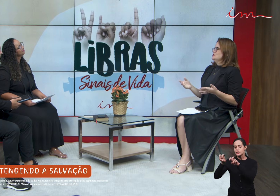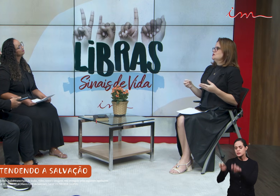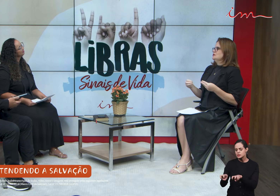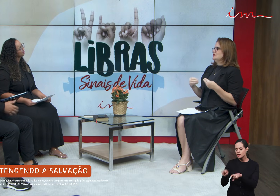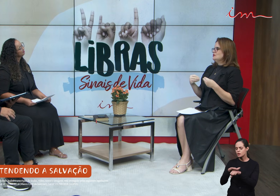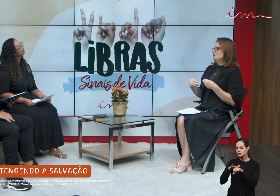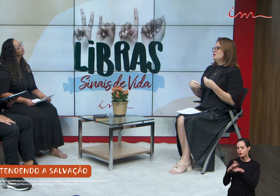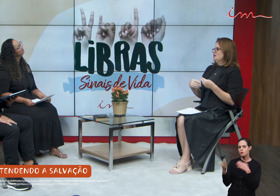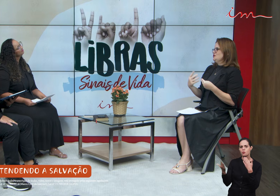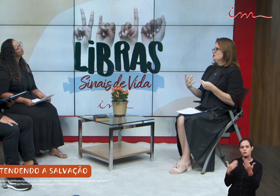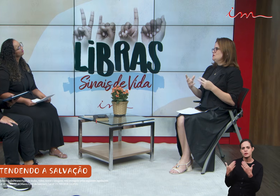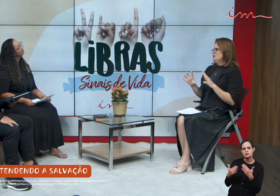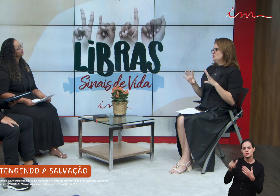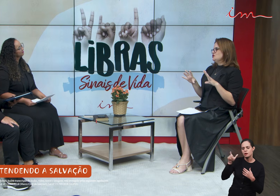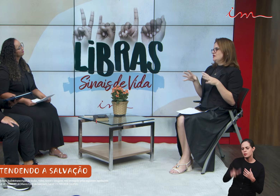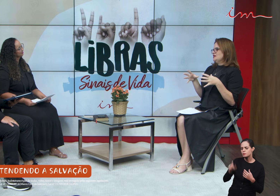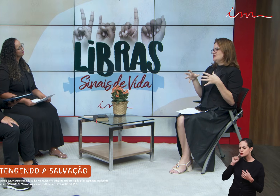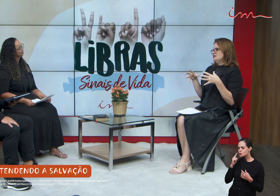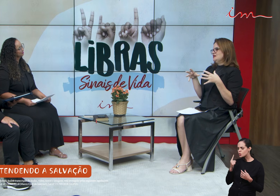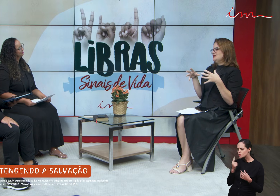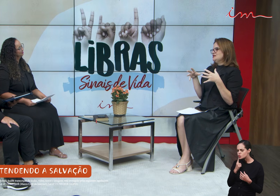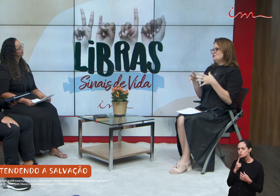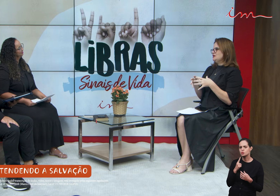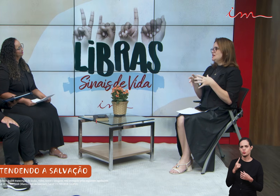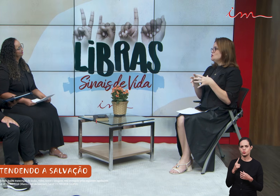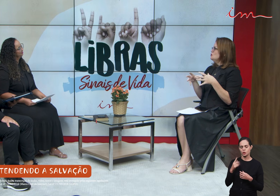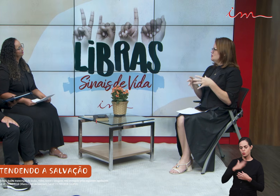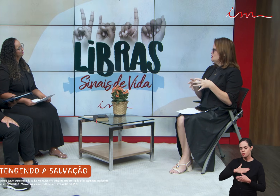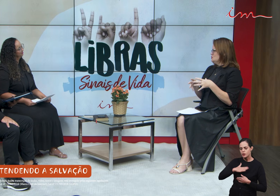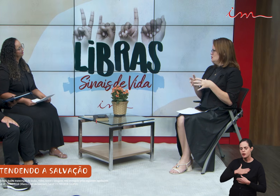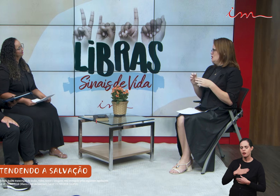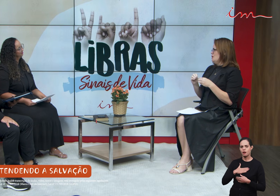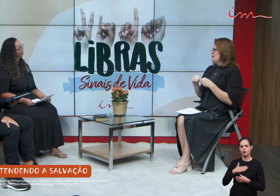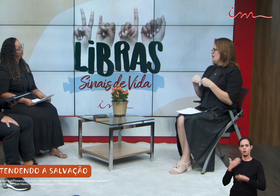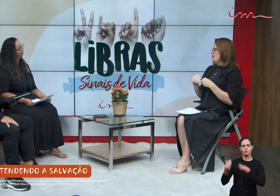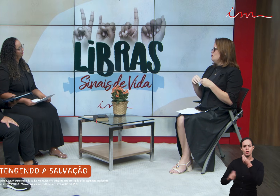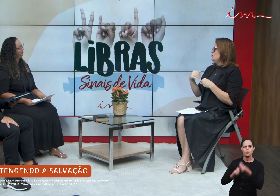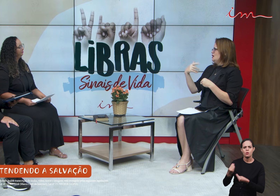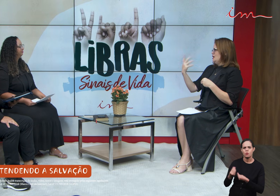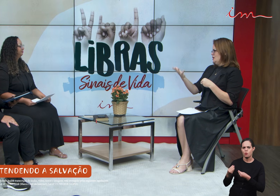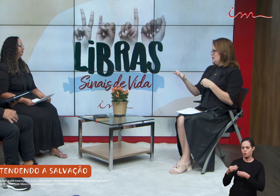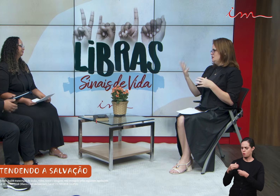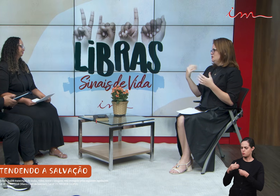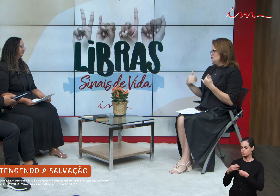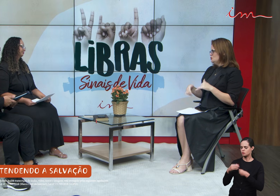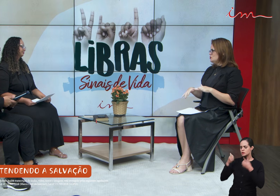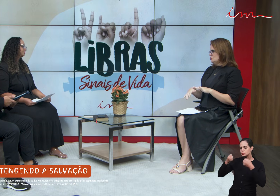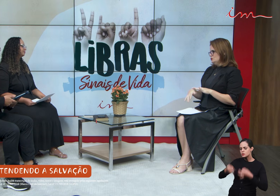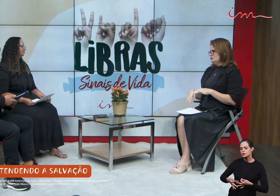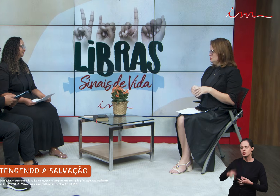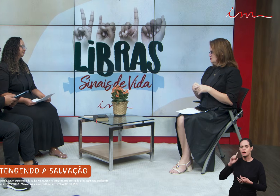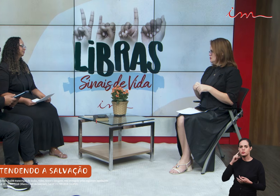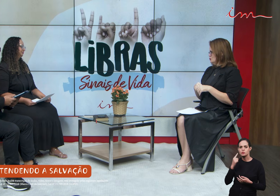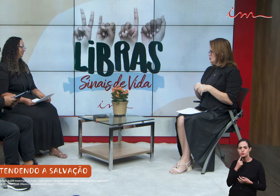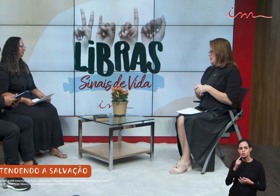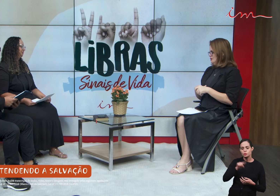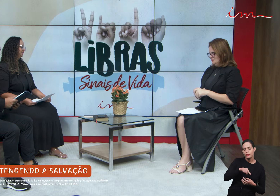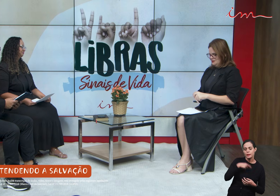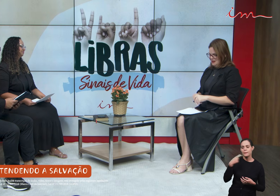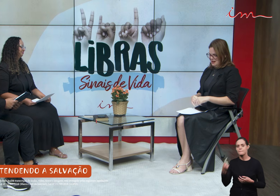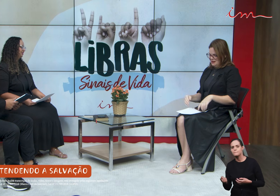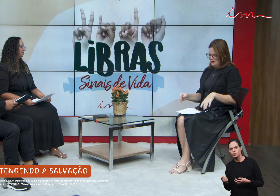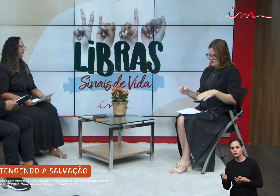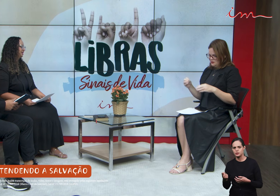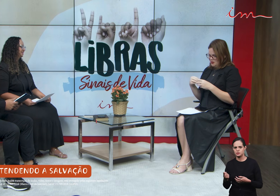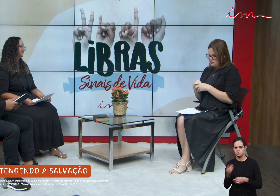o que é isso? Então, como é que a gente explica? Então, a gente vai trazer nesse contexto para algo além do culto. Tudo